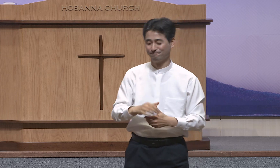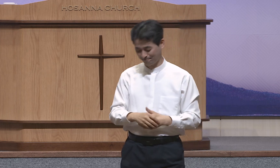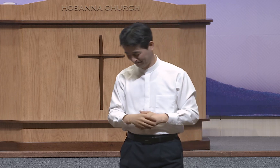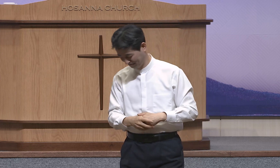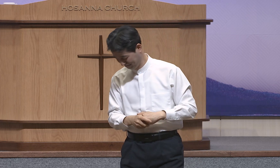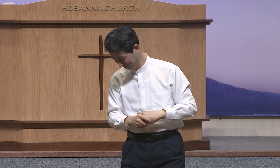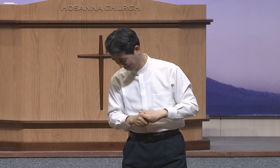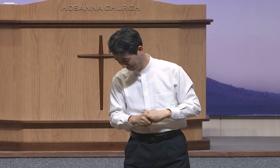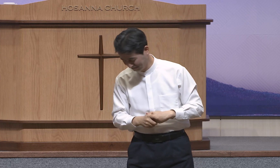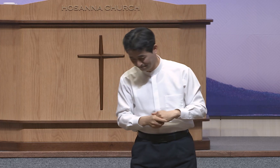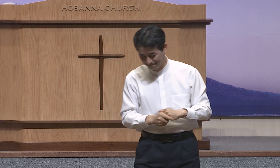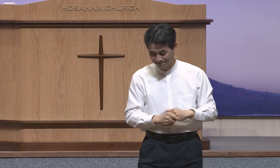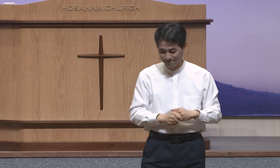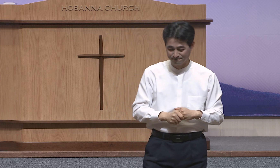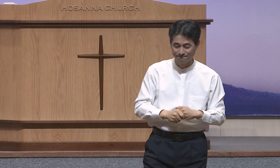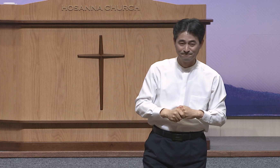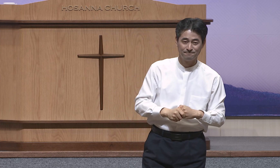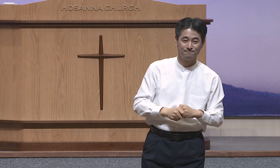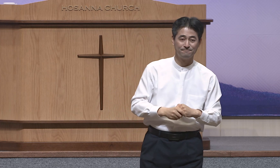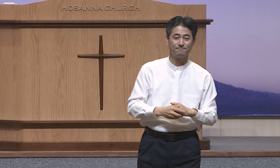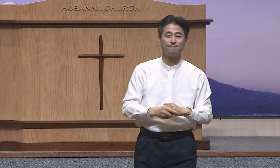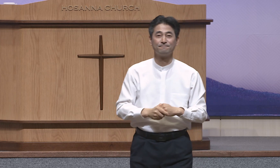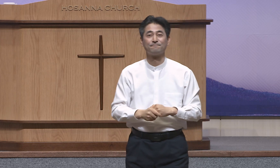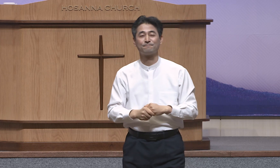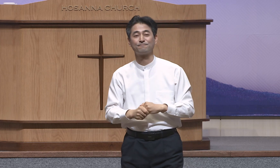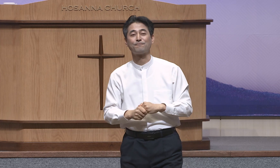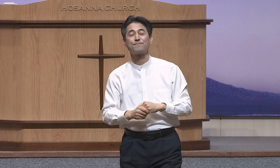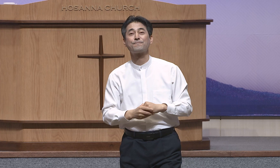찬양으로 고백하고 싶습니다. 요게벳의 찬양 하겠습니다.